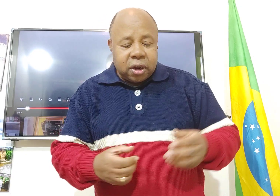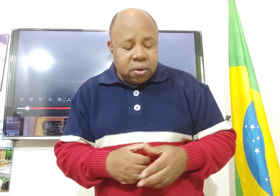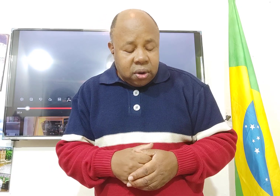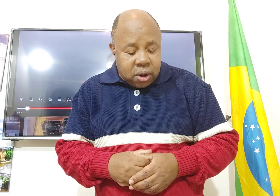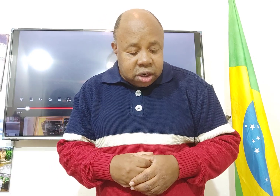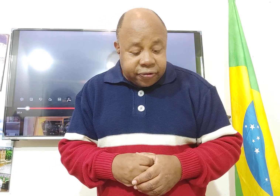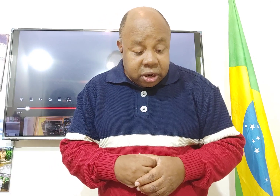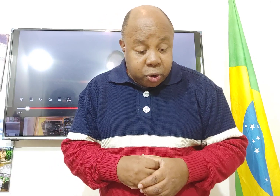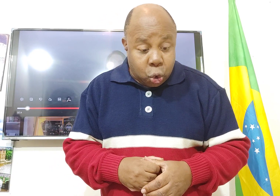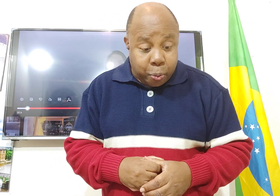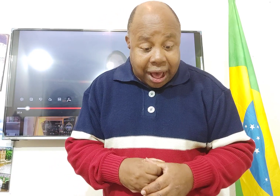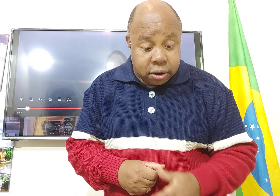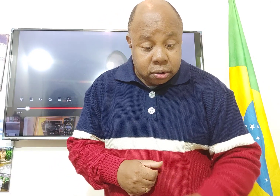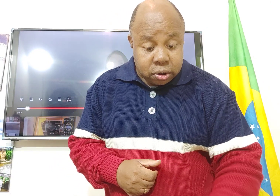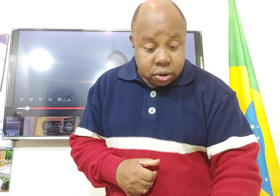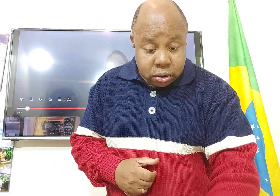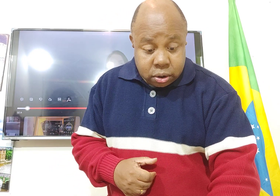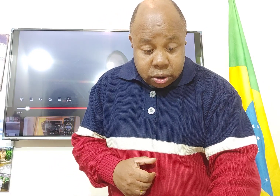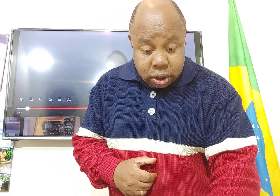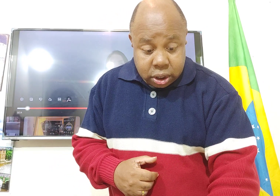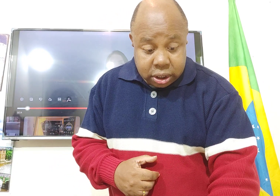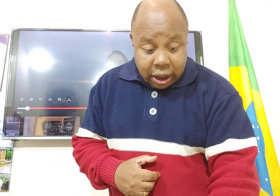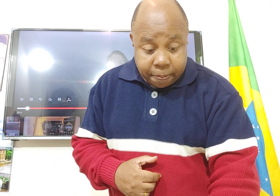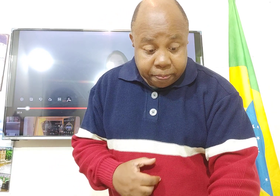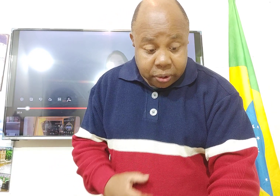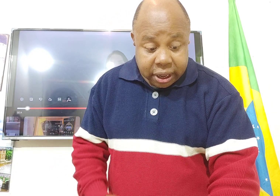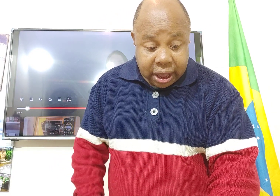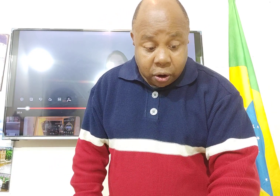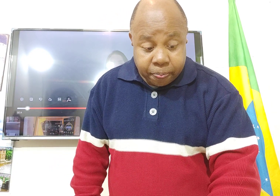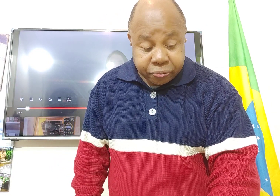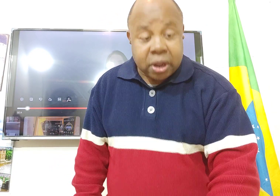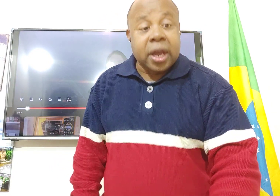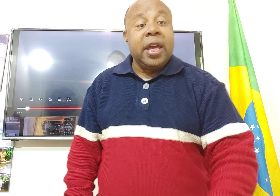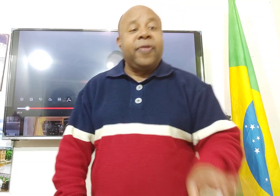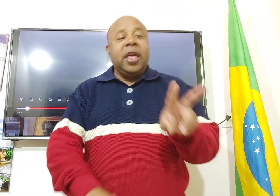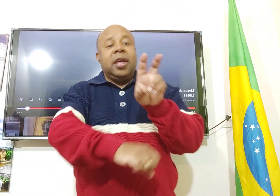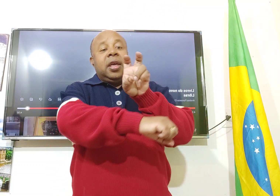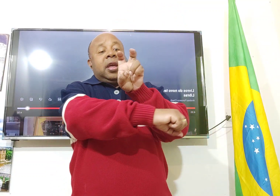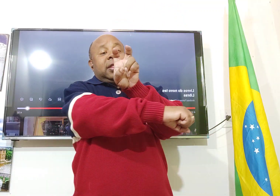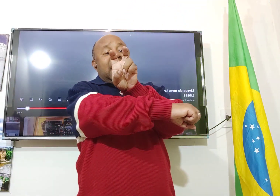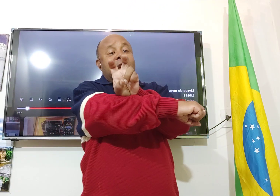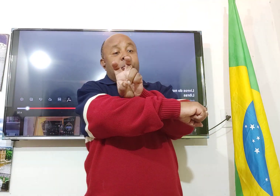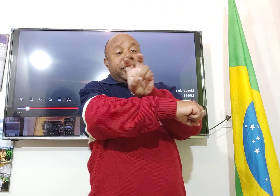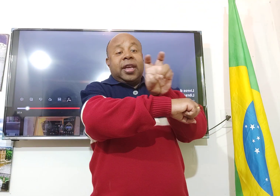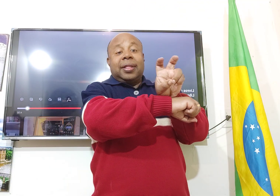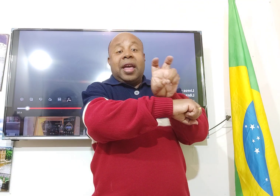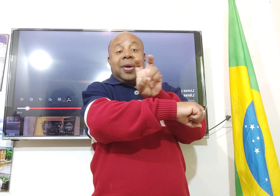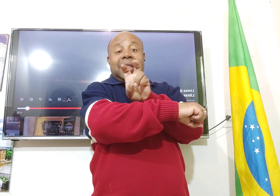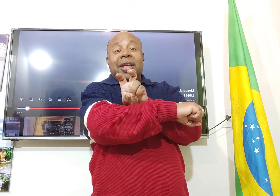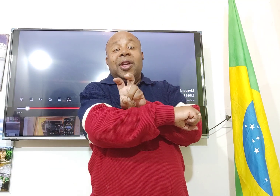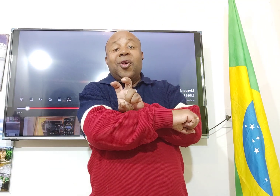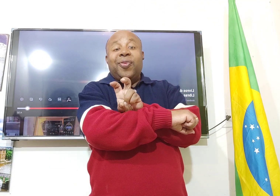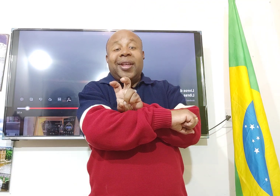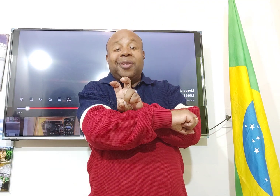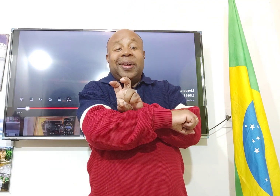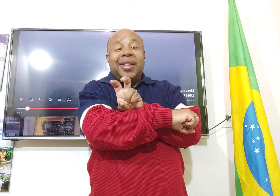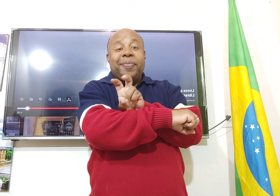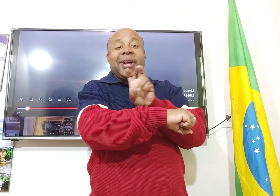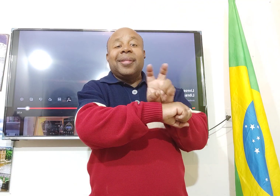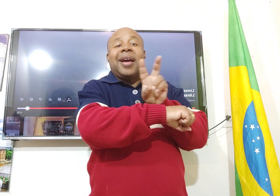gente vai ficando preocupado. E tal. Legal. Que nem eu falei, Israel. Por que Israel é assim? Eu expliquei para o André. Por que Israel é